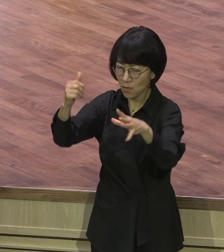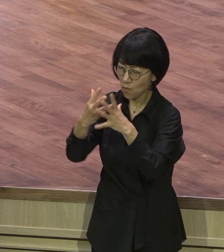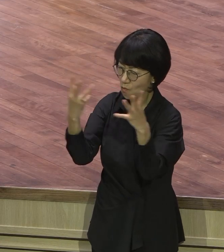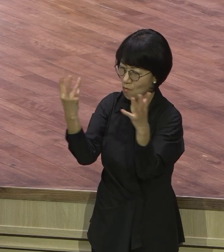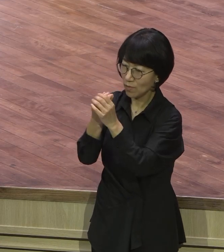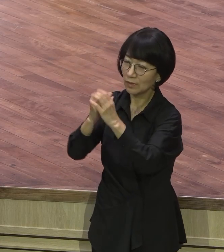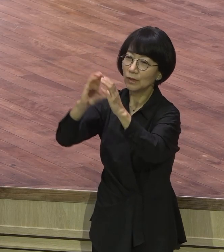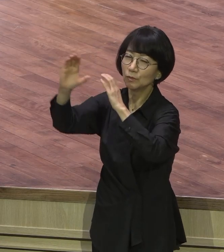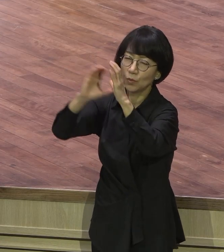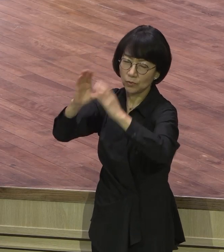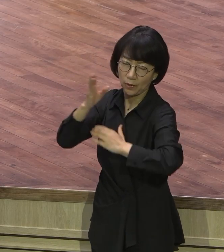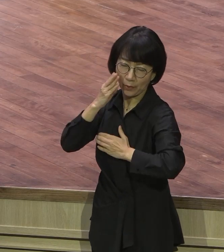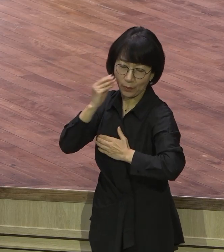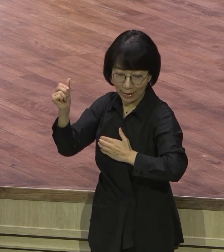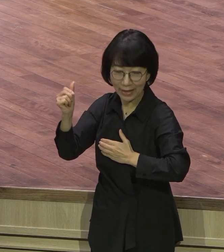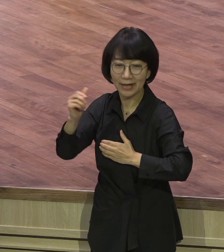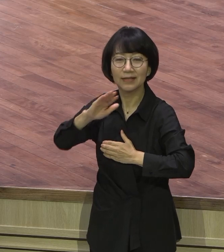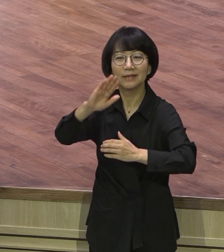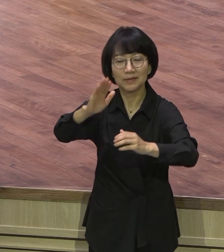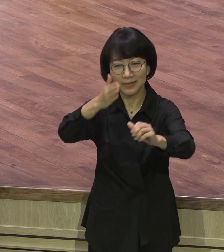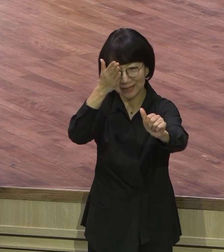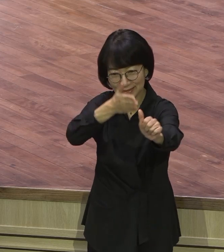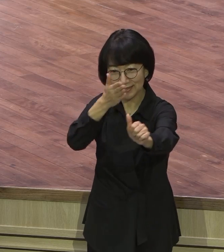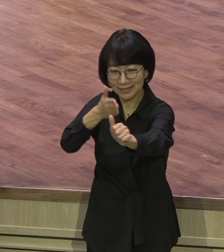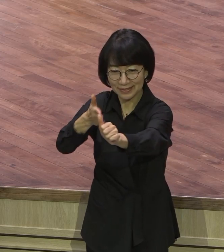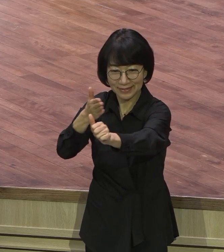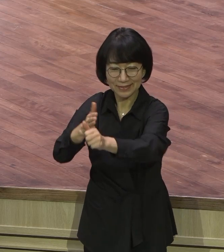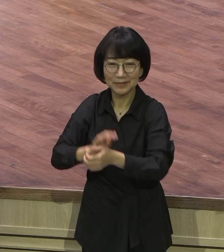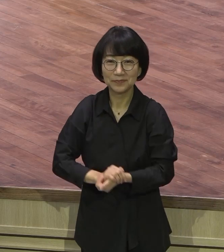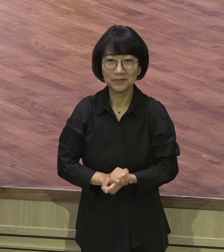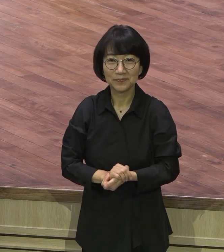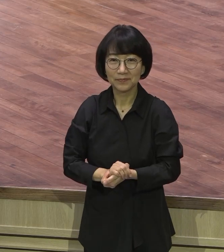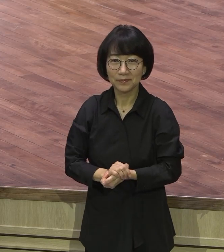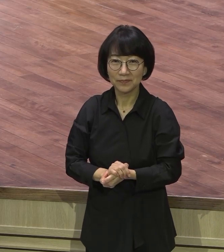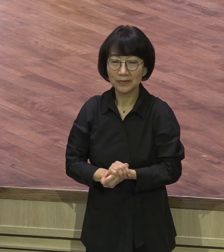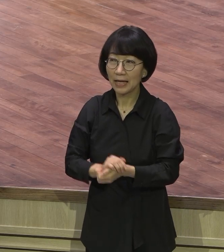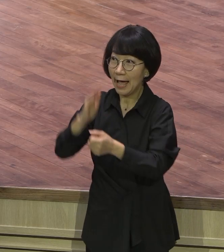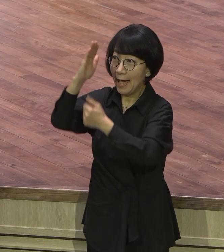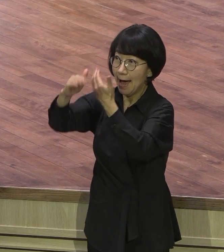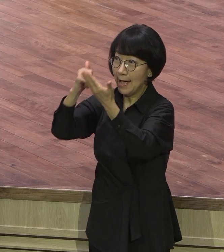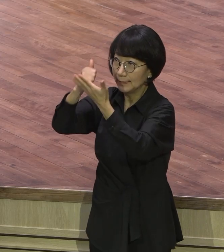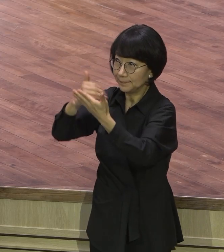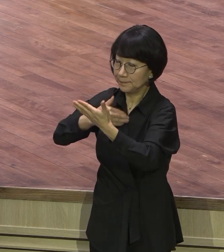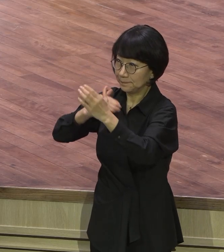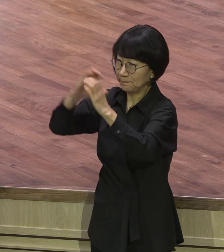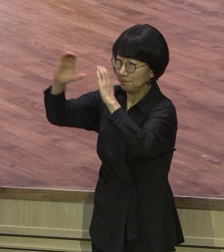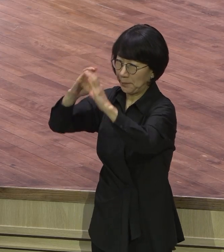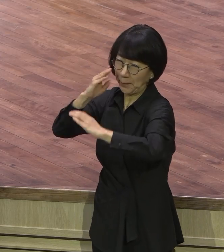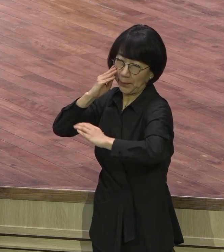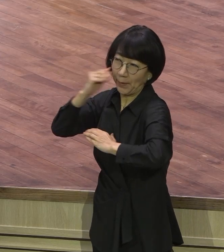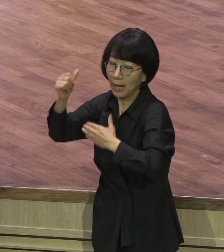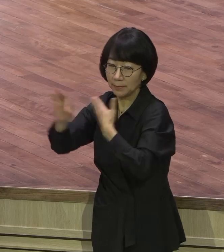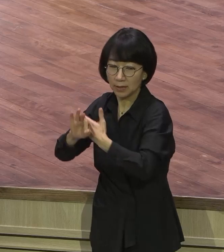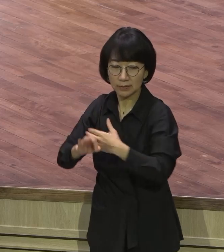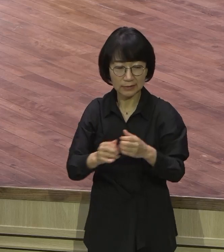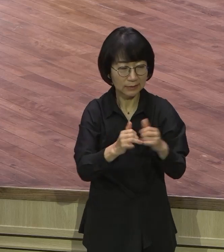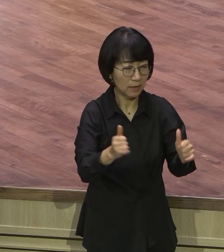삶을 사시기 바랍니다. 하나님과 소통되면 끝나는 거예요. 사람 오지 할 것도 없어요. 사람 눈치 볼 것도 없습니다.